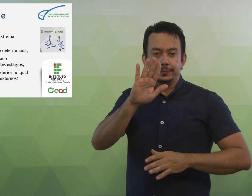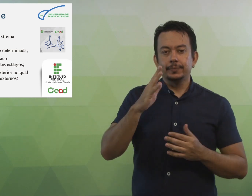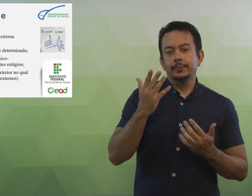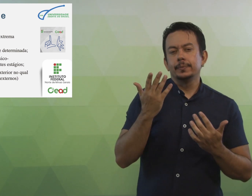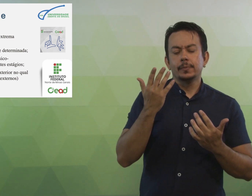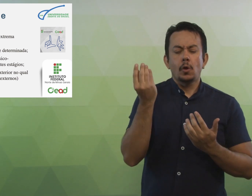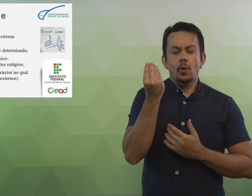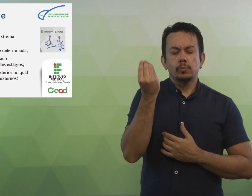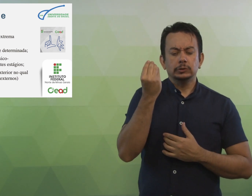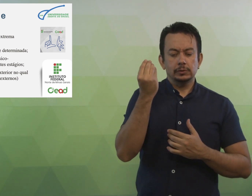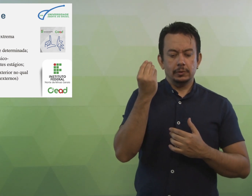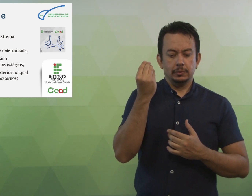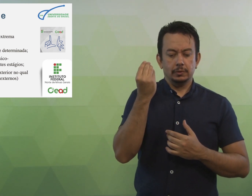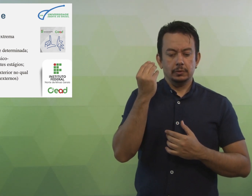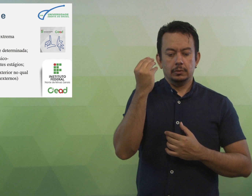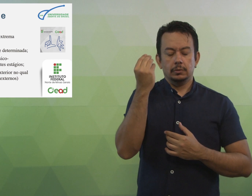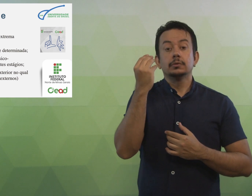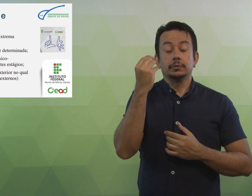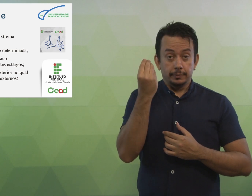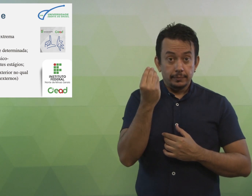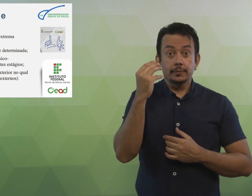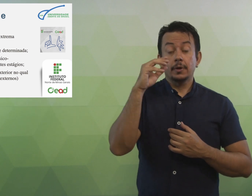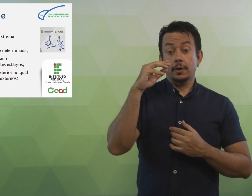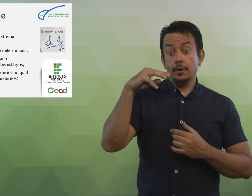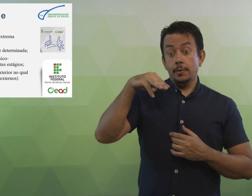eles são desenvolvidos.